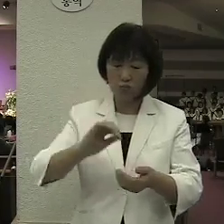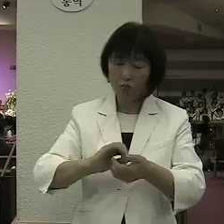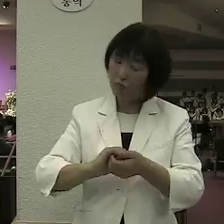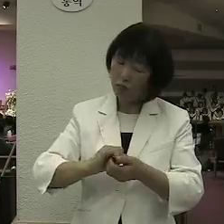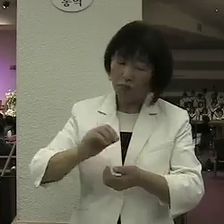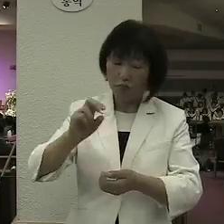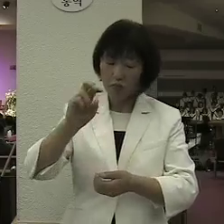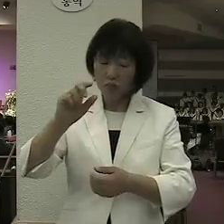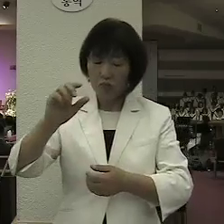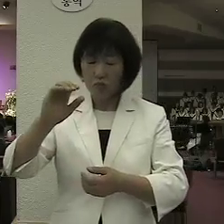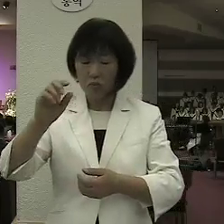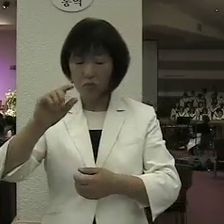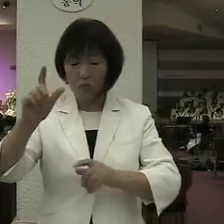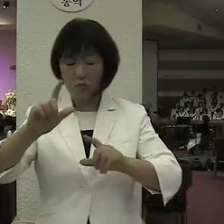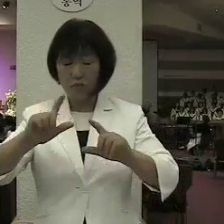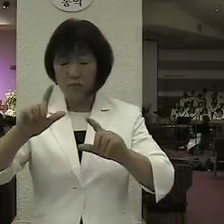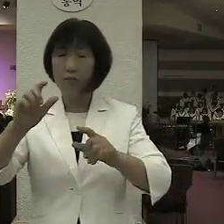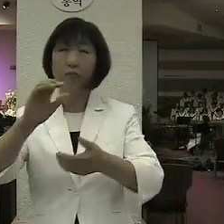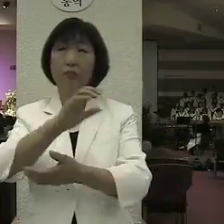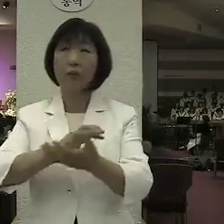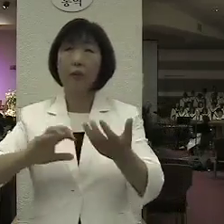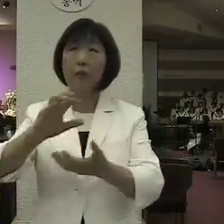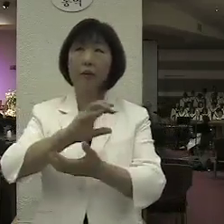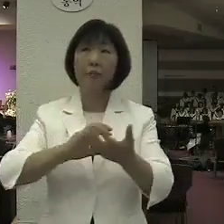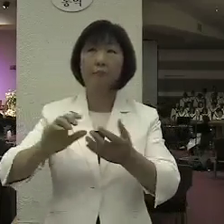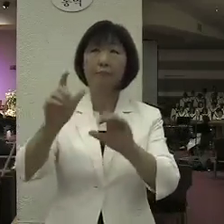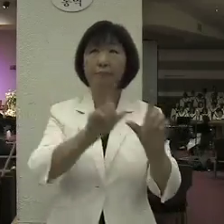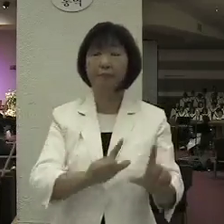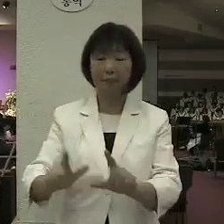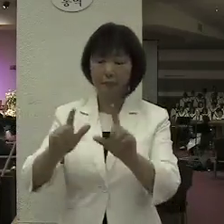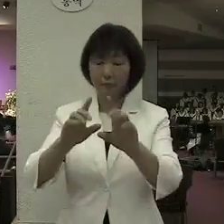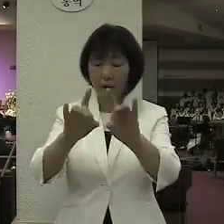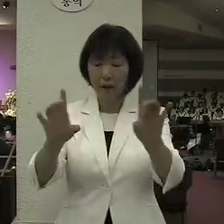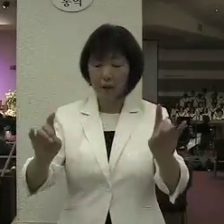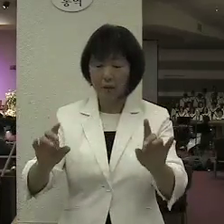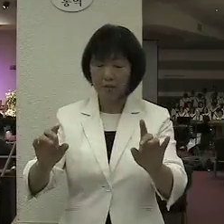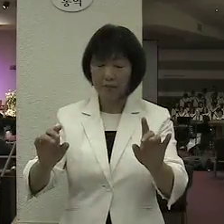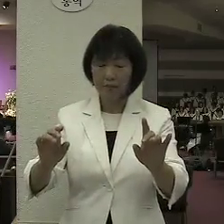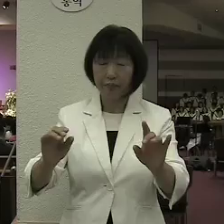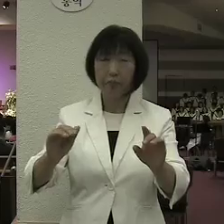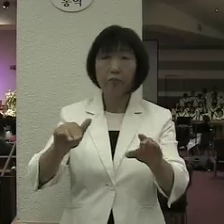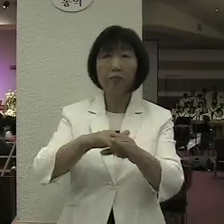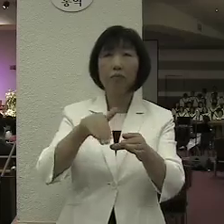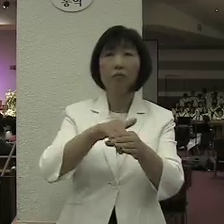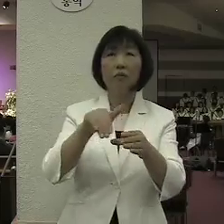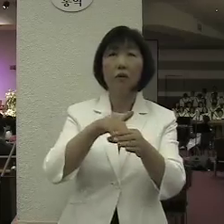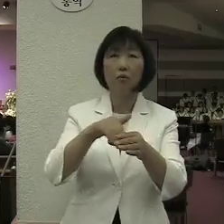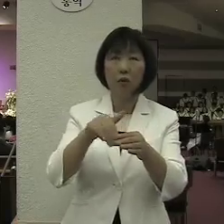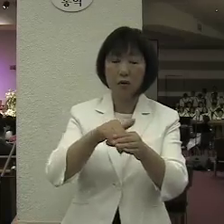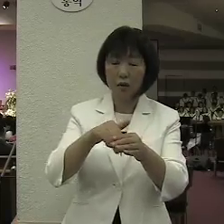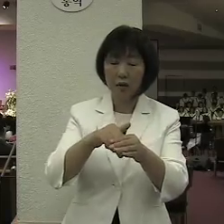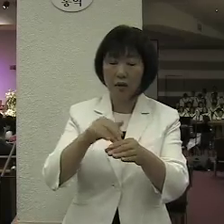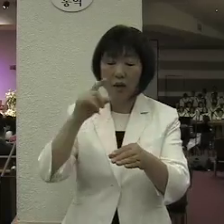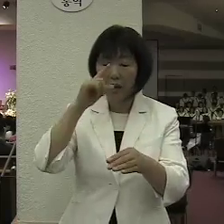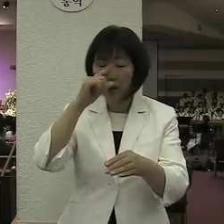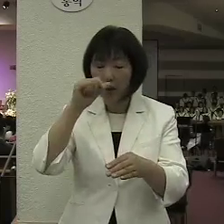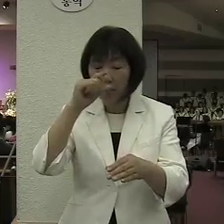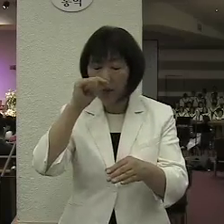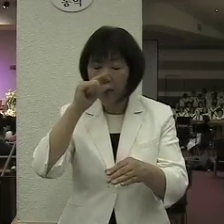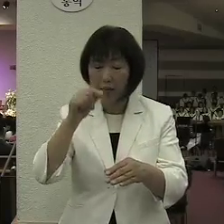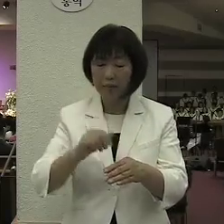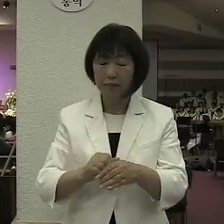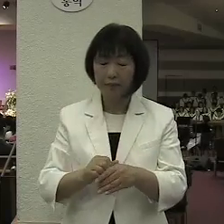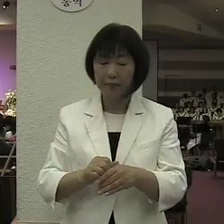가슴을 갖고 모든 족속, 모든 민족 통면서 살라고 말씀하십니다. 모든 민족을 품으면서 그들을 섬기라는